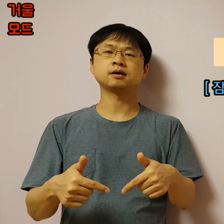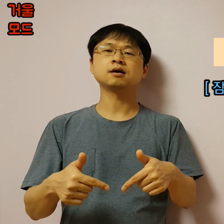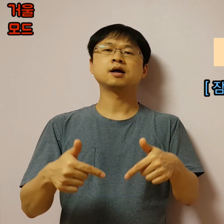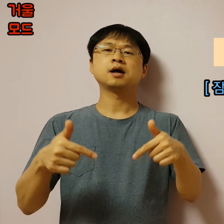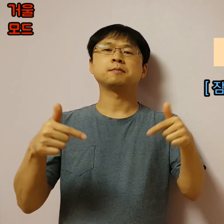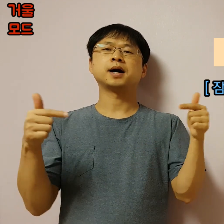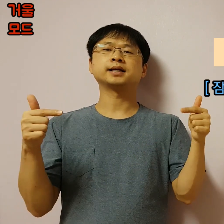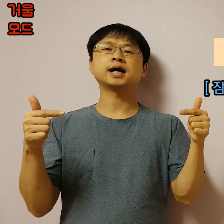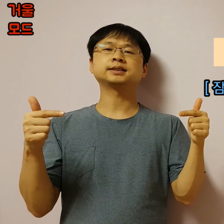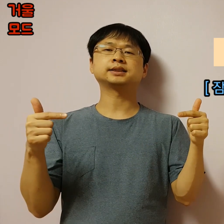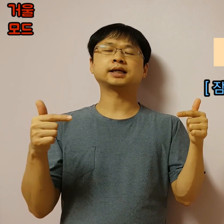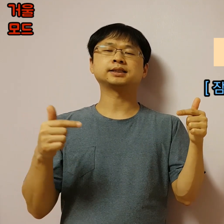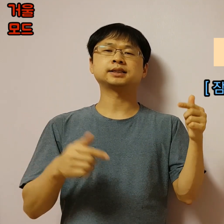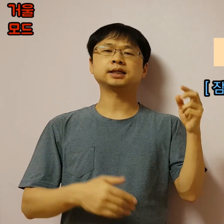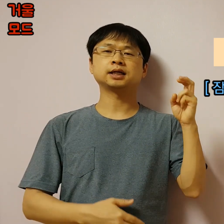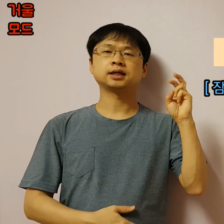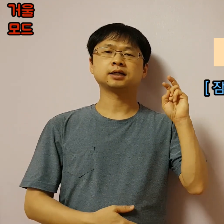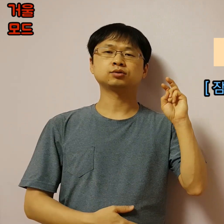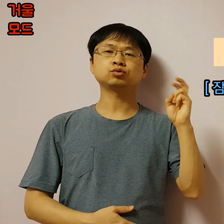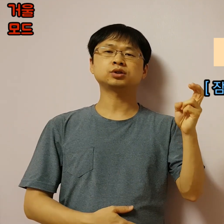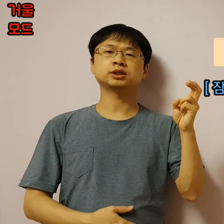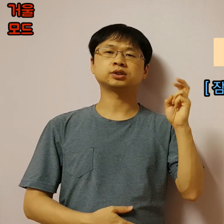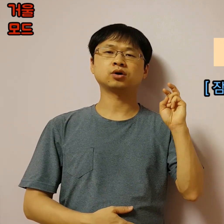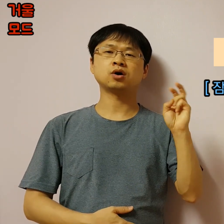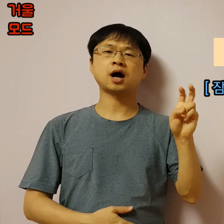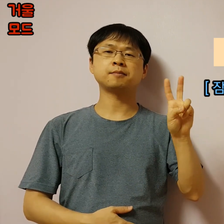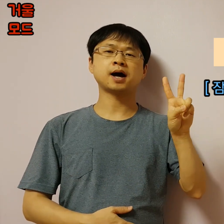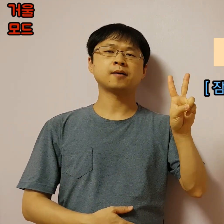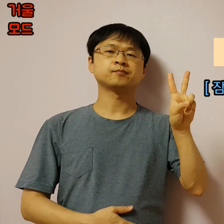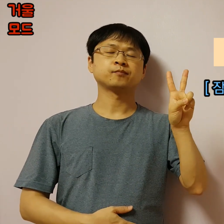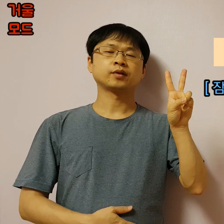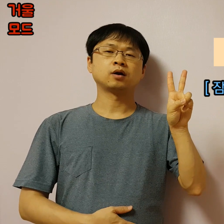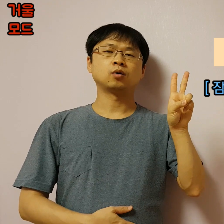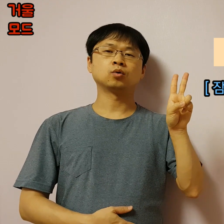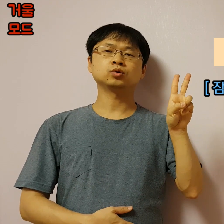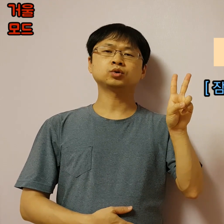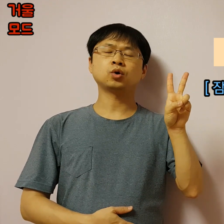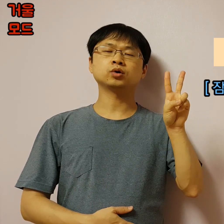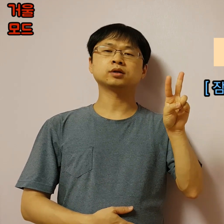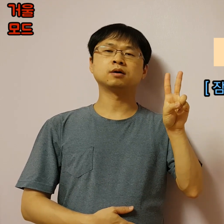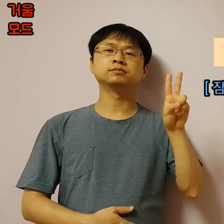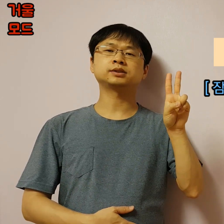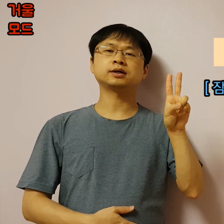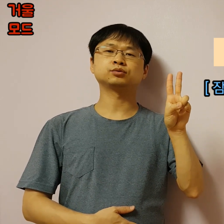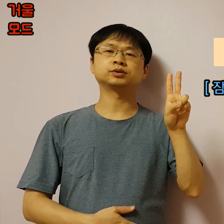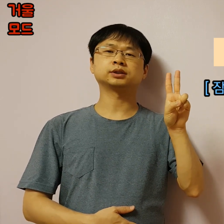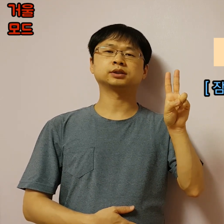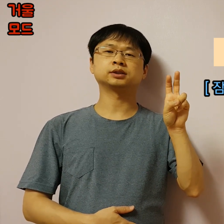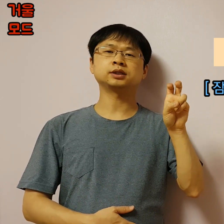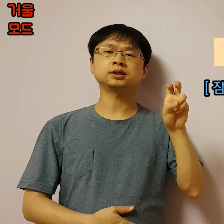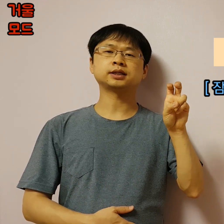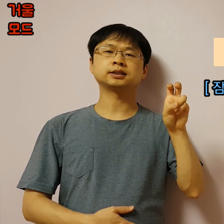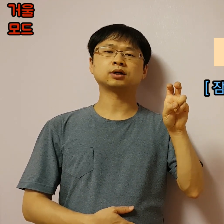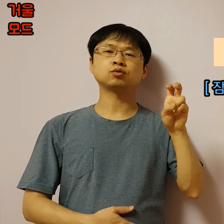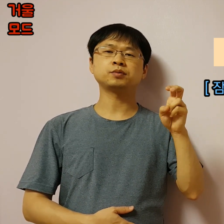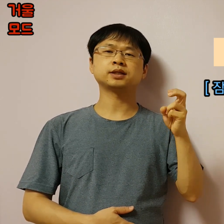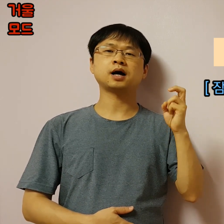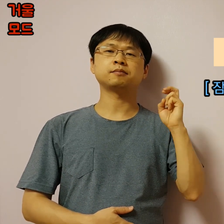그래서 많아지겠지, 추측이죠. 아마 오른손 검지와 중지를 살짝 굽힌